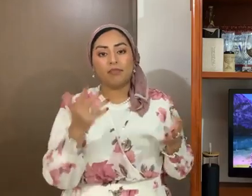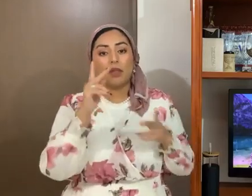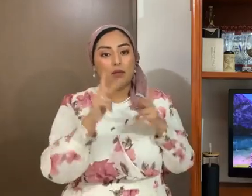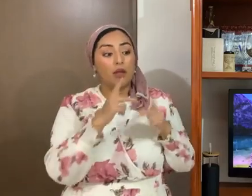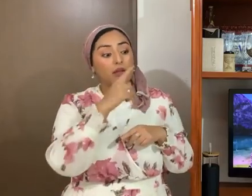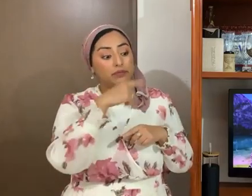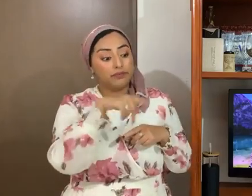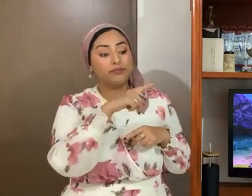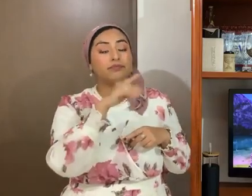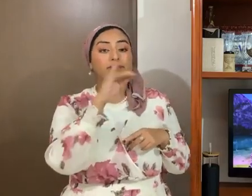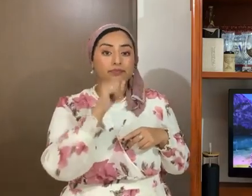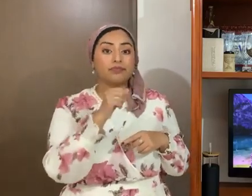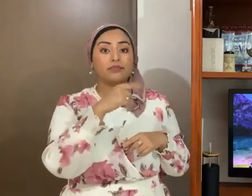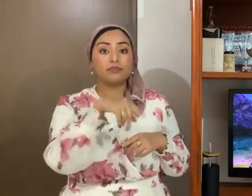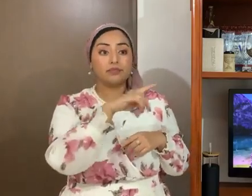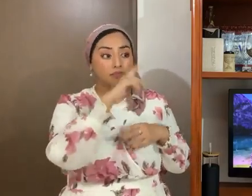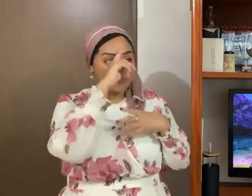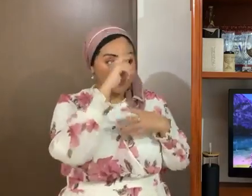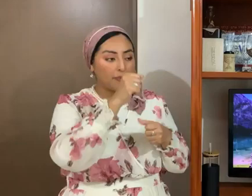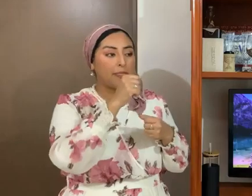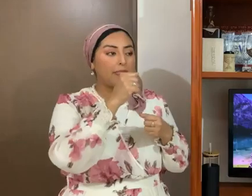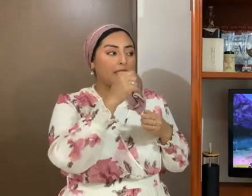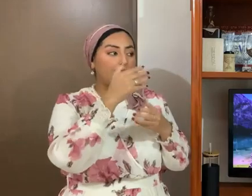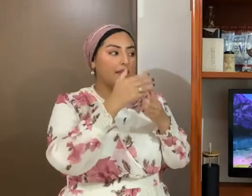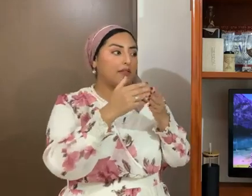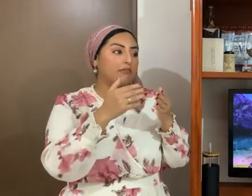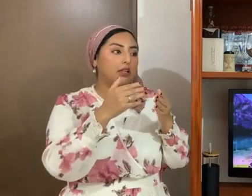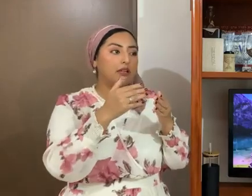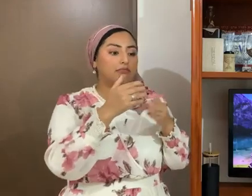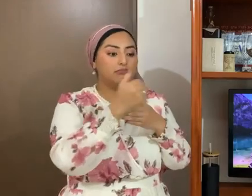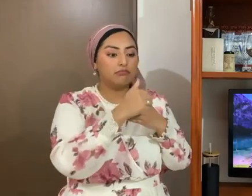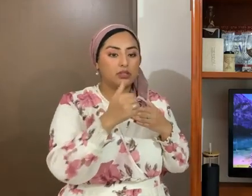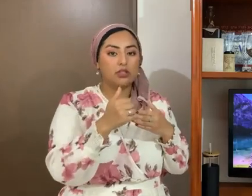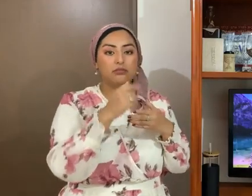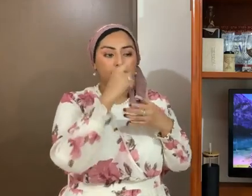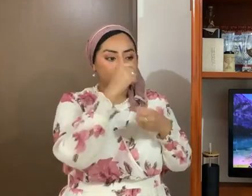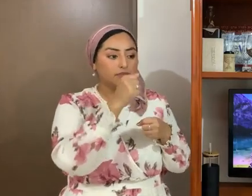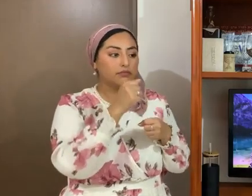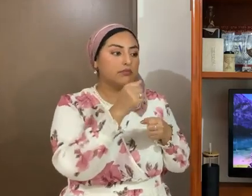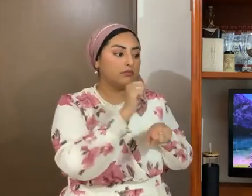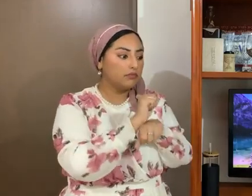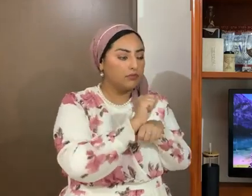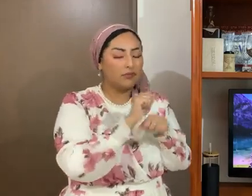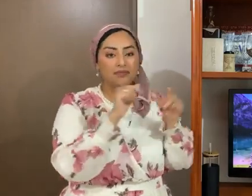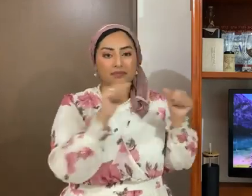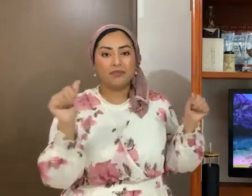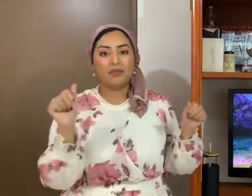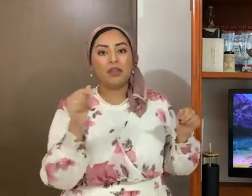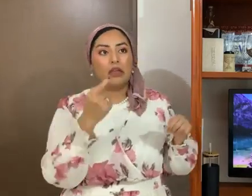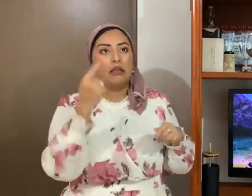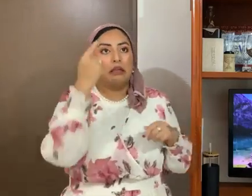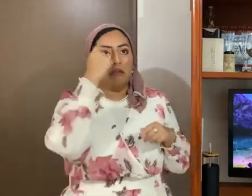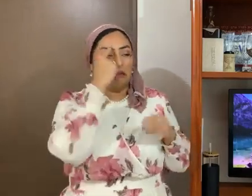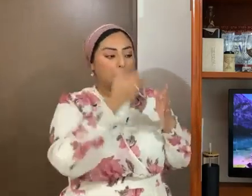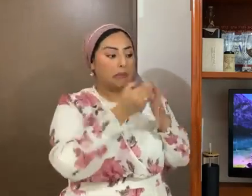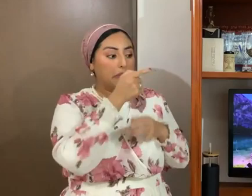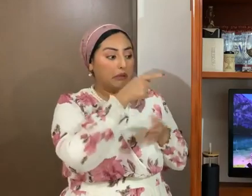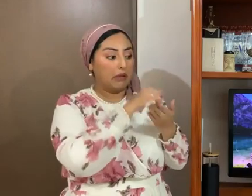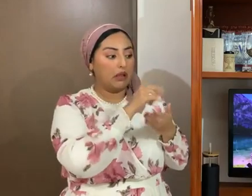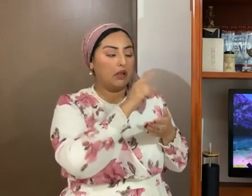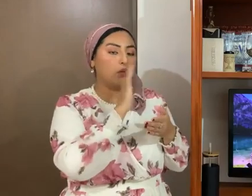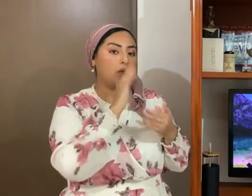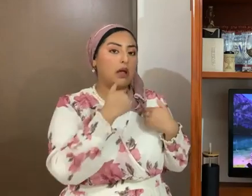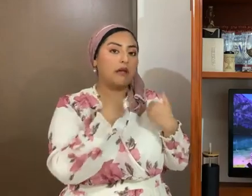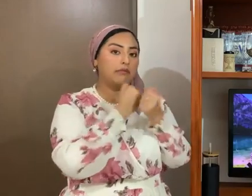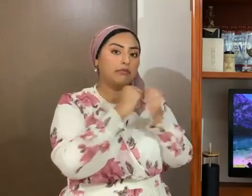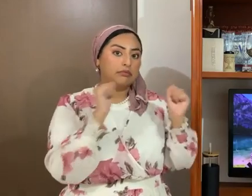pueblo sí se aferraba a cosas materiales, como un pan, como un trabajo, como lo que fuera, para pensar que a través de eso ellos iban a